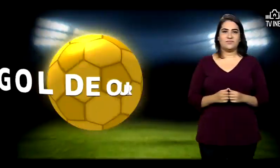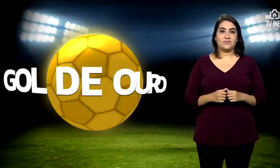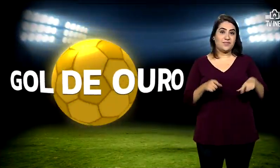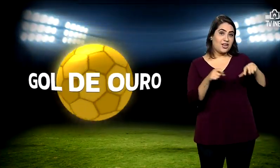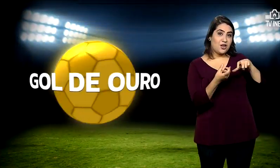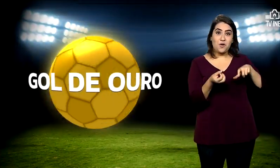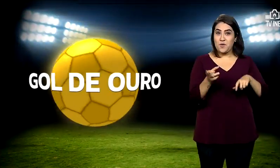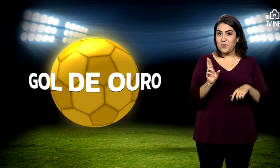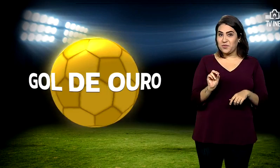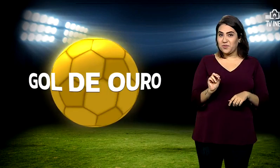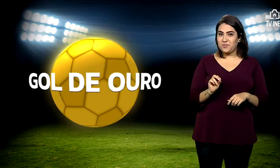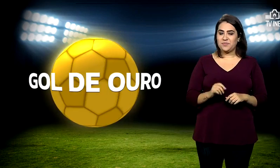Gol de ouro.